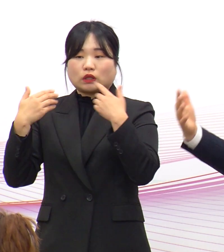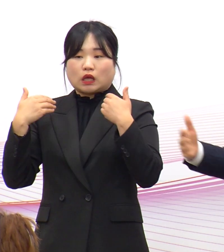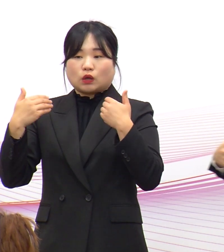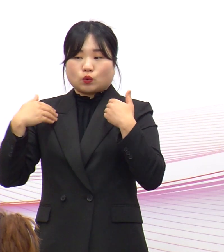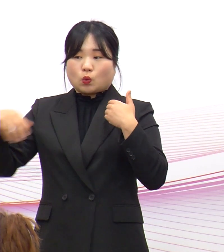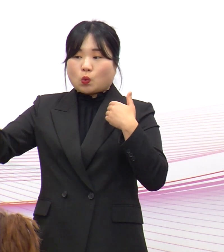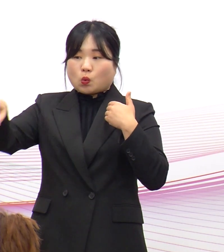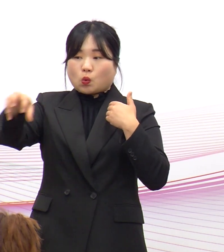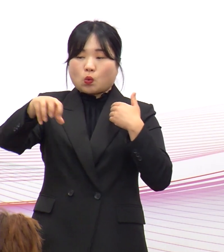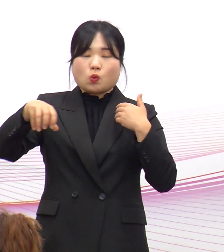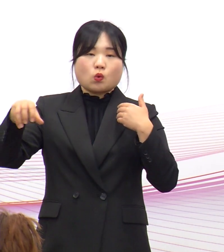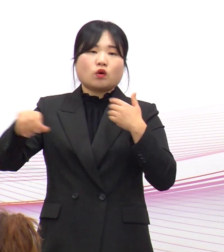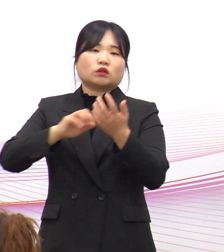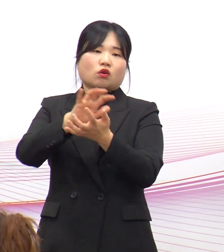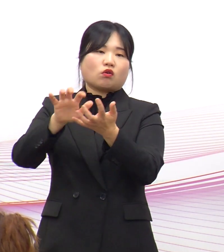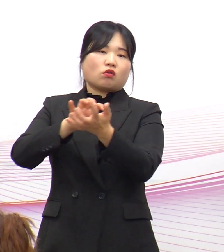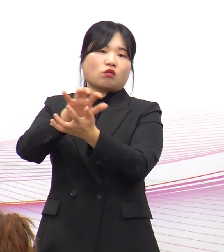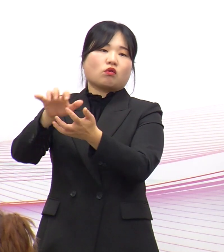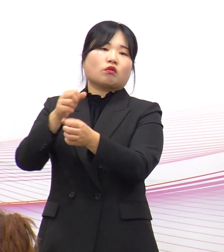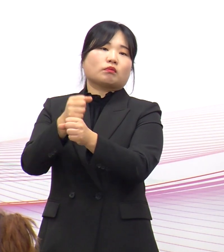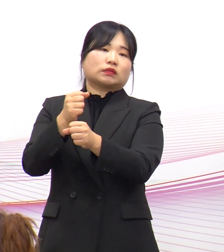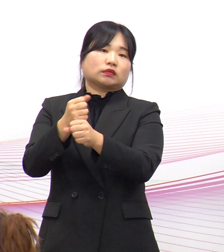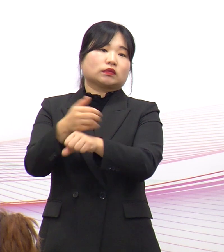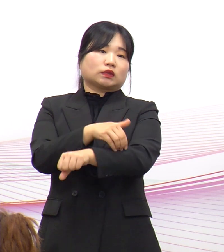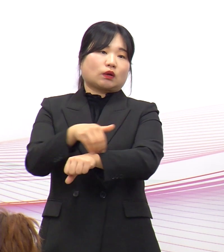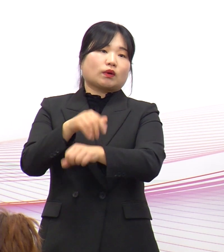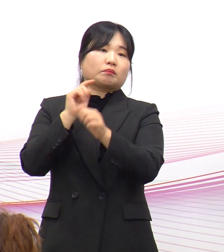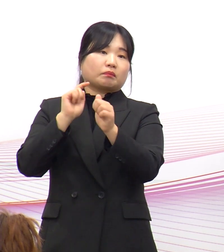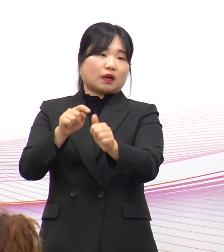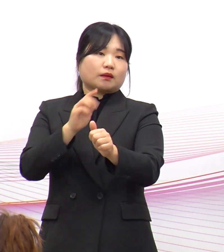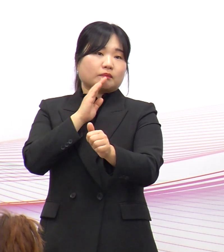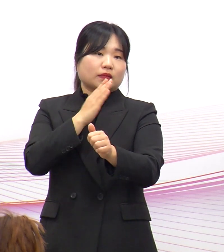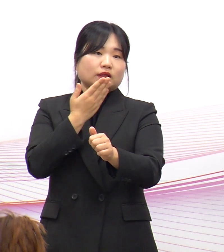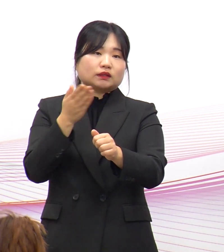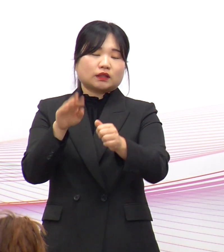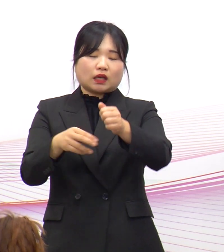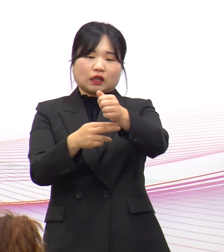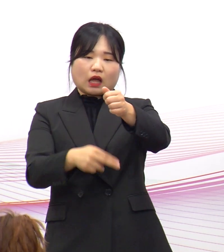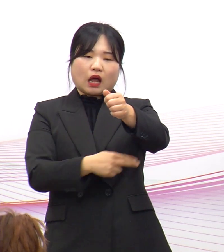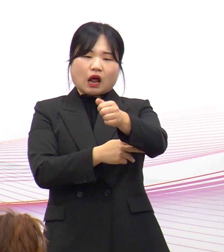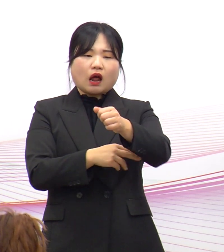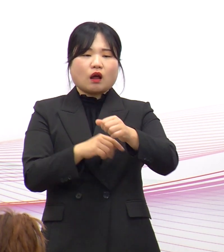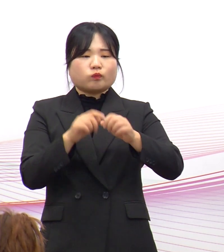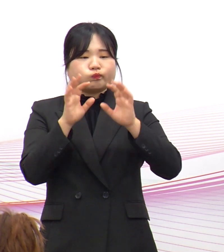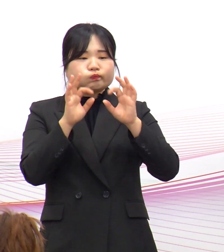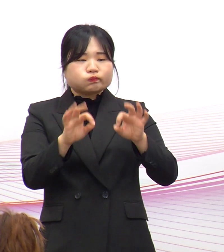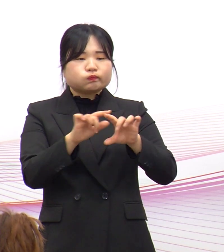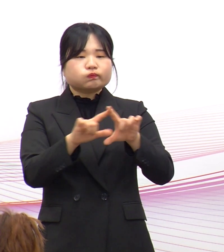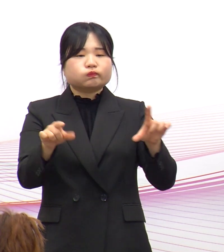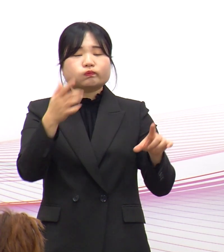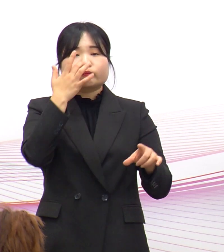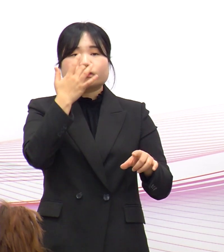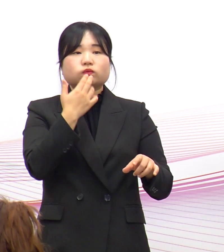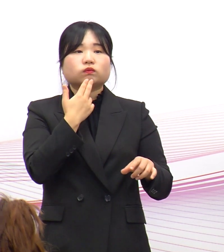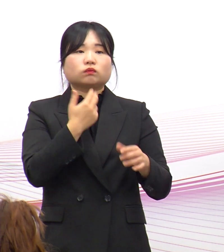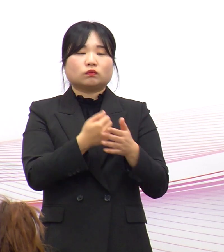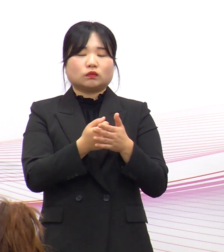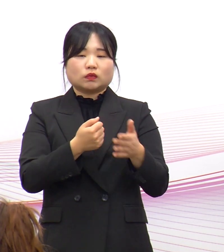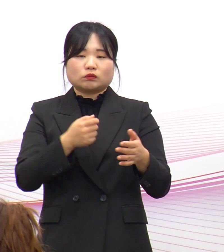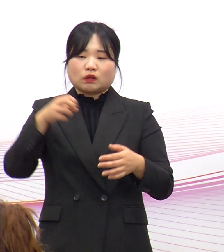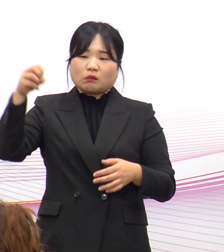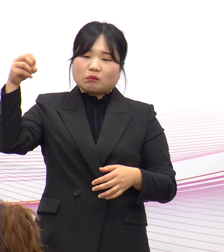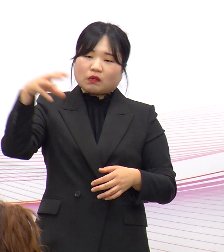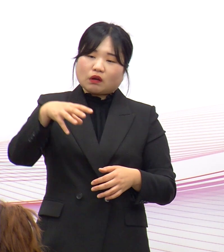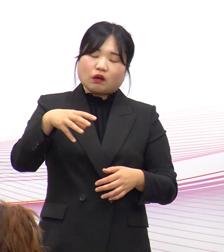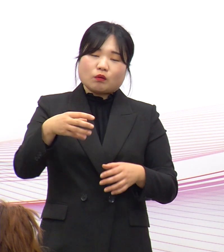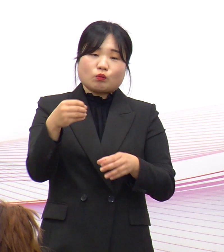섞어가면서 경관을 넣겠다 하는데 다리들이 워낙 평이해가지고 경관을 넣는데